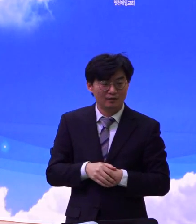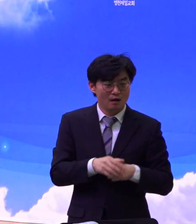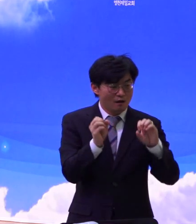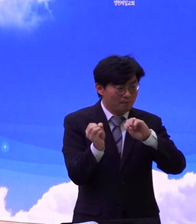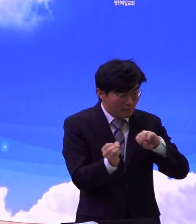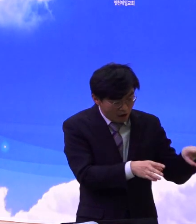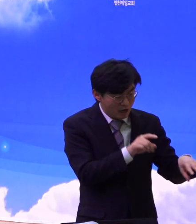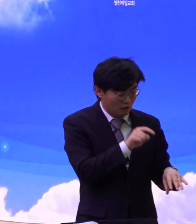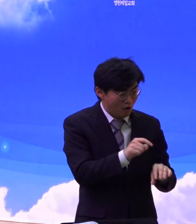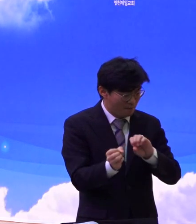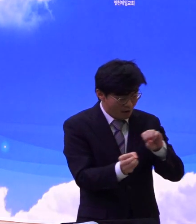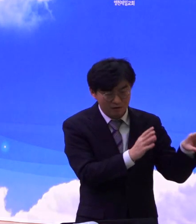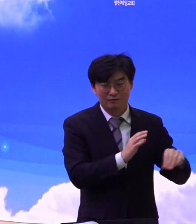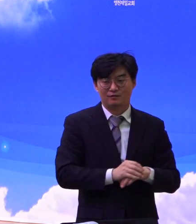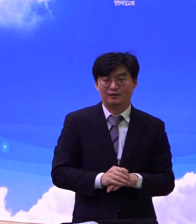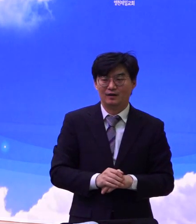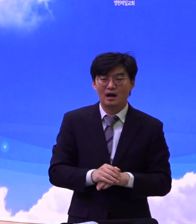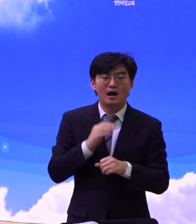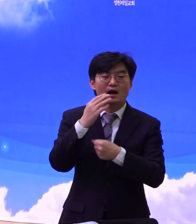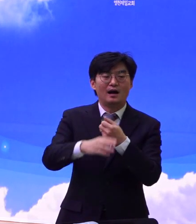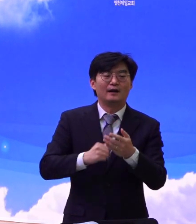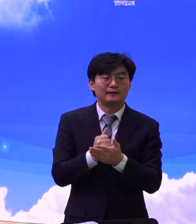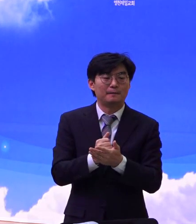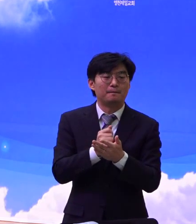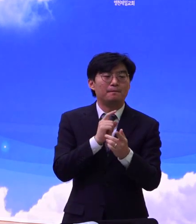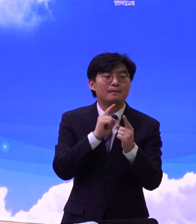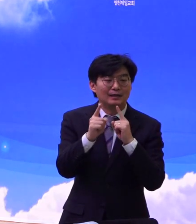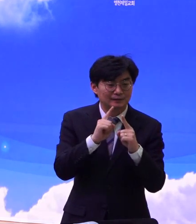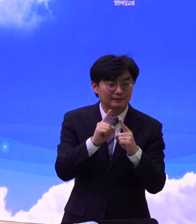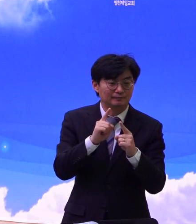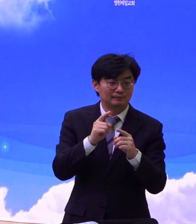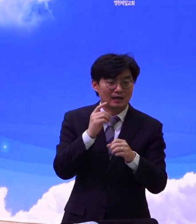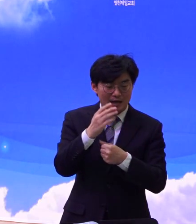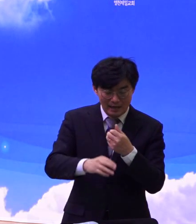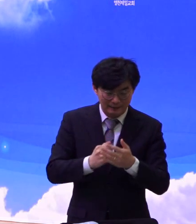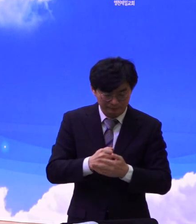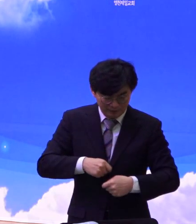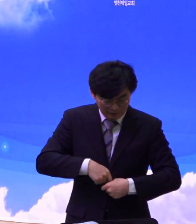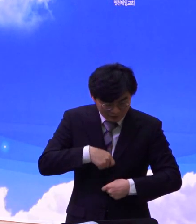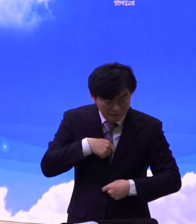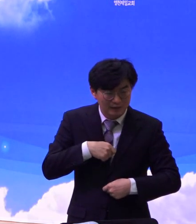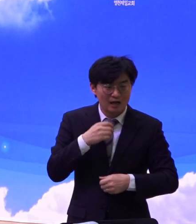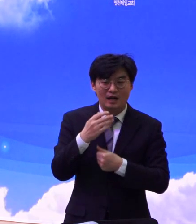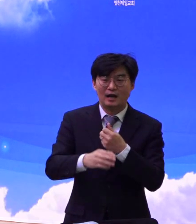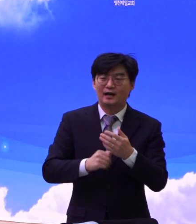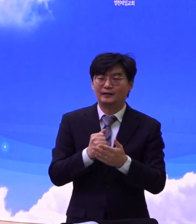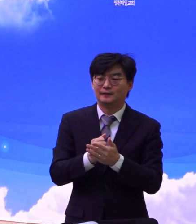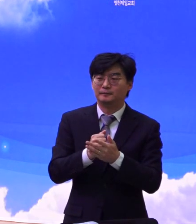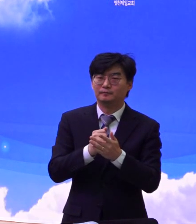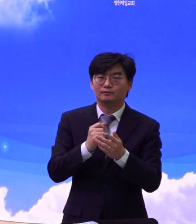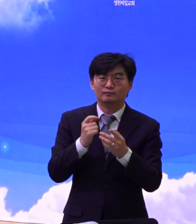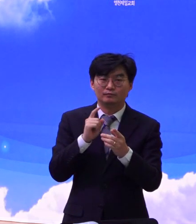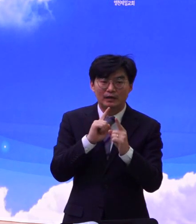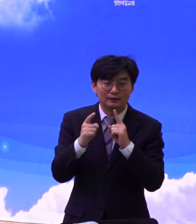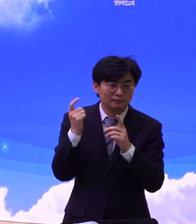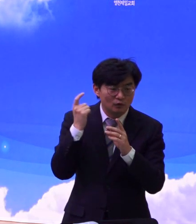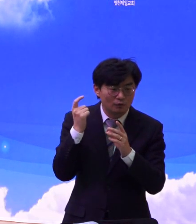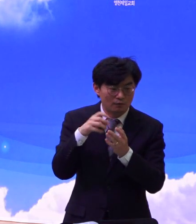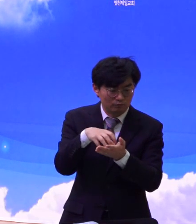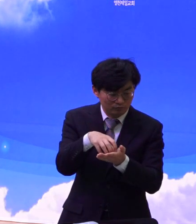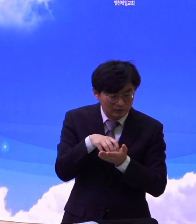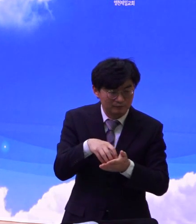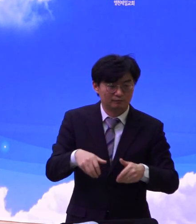진리가 있으면 개혁해서 바꿔야 하는 것은 무엇이고 내가 계속해서 지켜나가야 하는 것은 무엇인지를